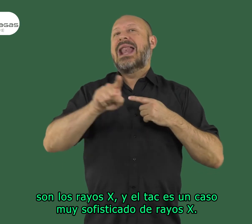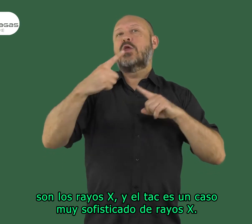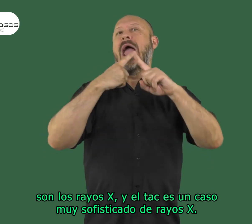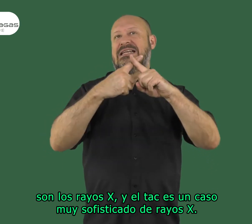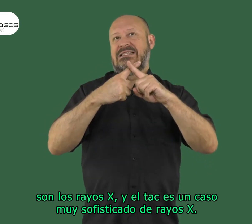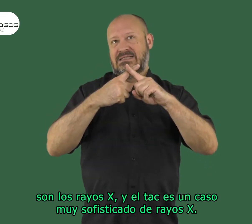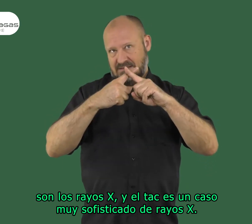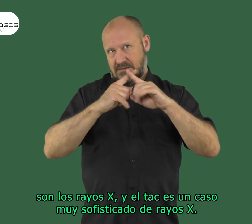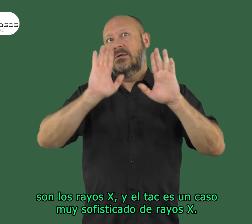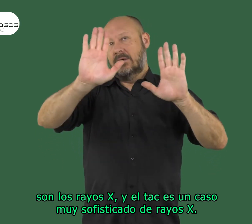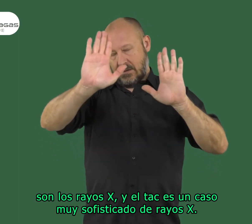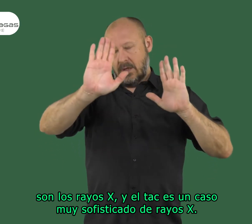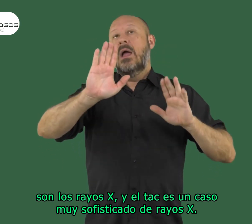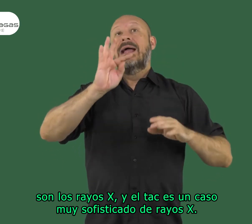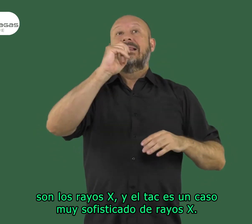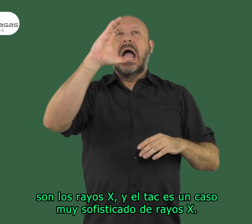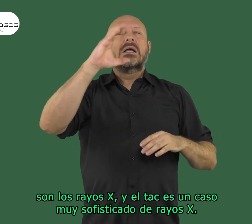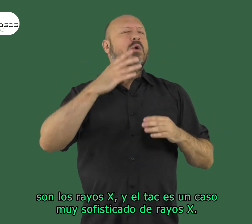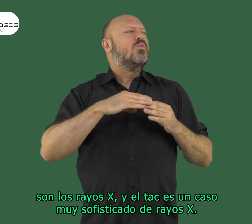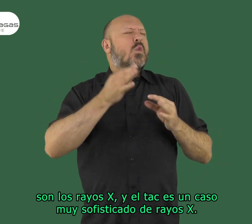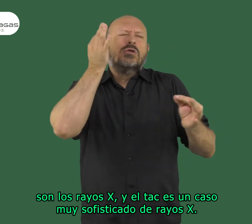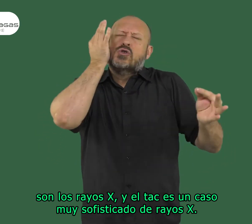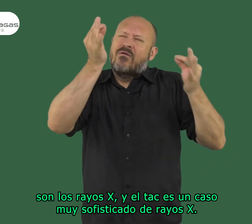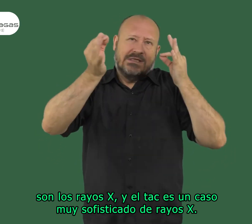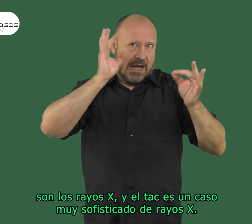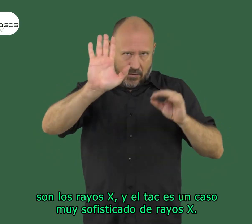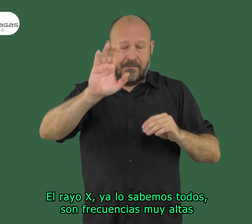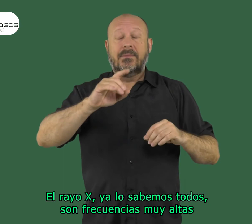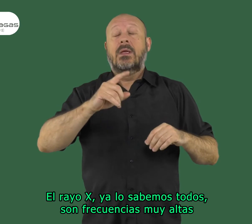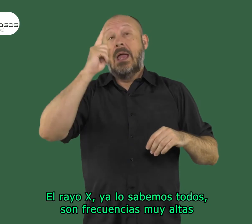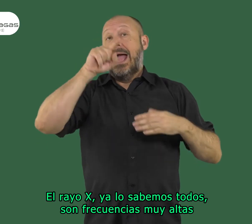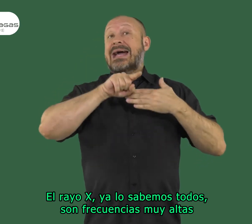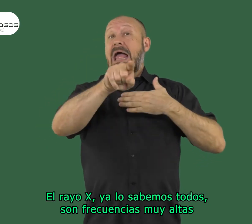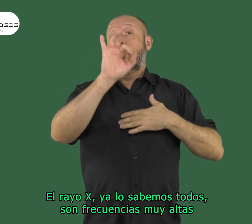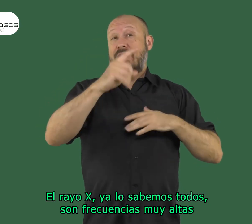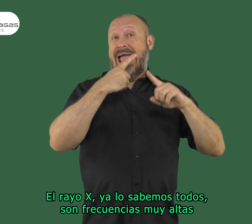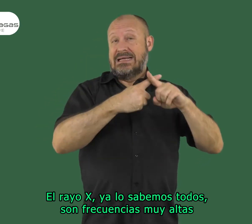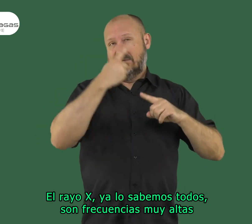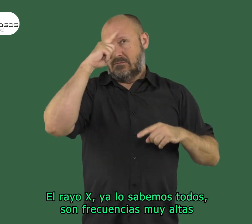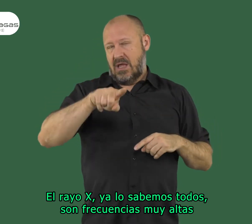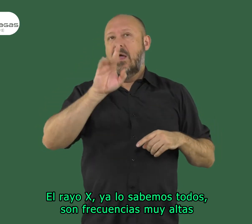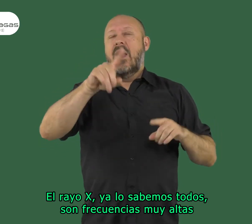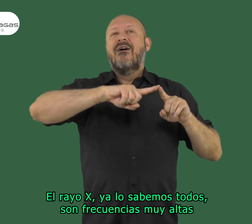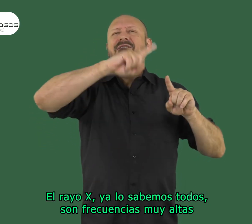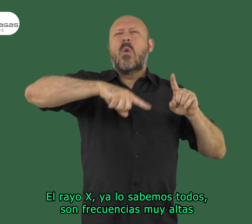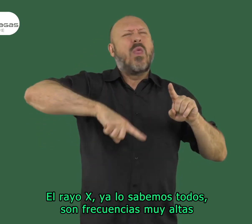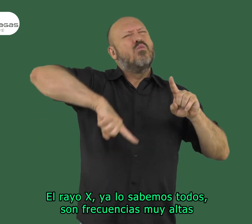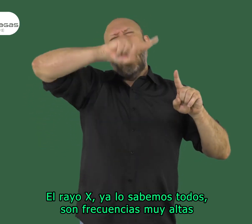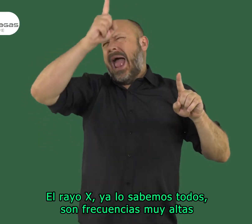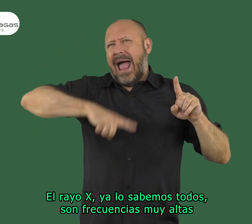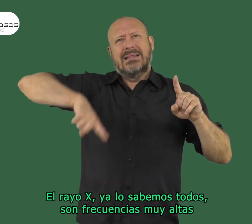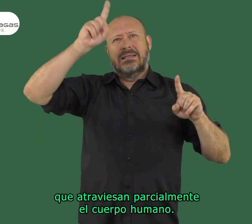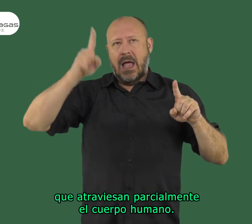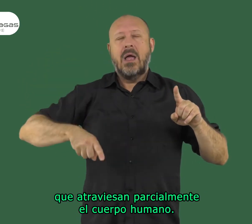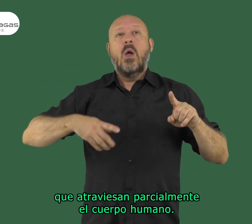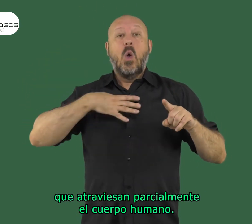rayos X. Y el TAC es un caso muy sofisticado de rayos X. El rayo X, pues ya lo sabemos todos, es frecuencias